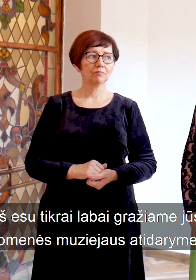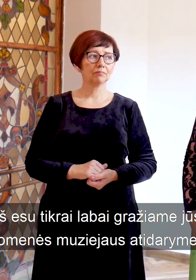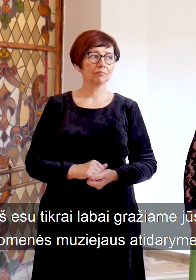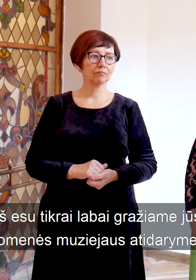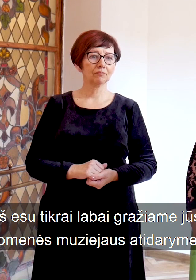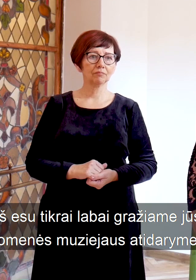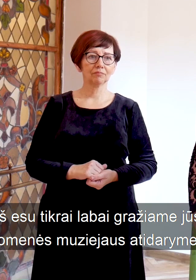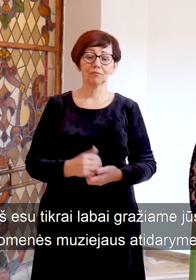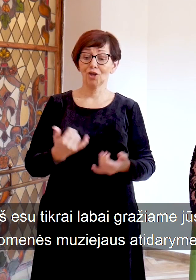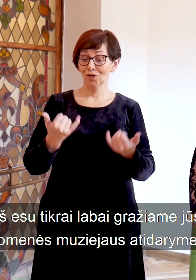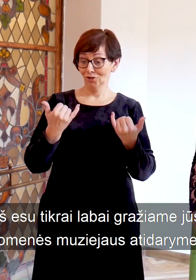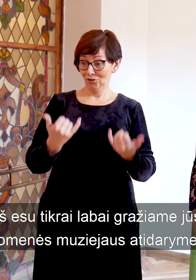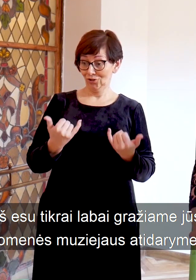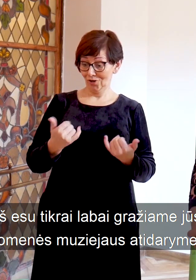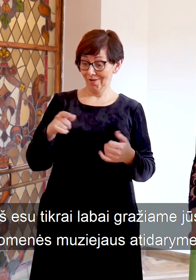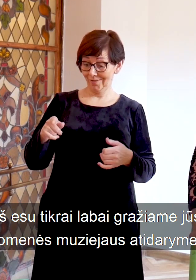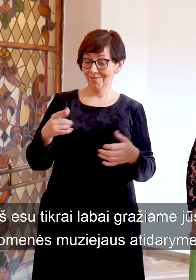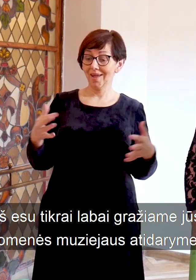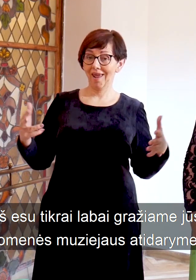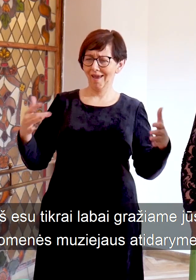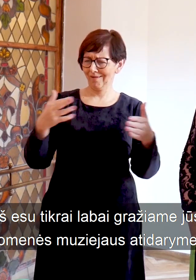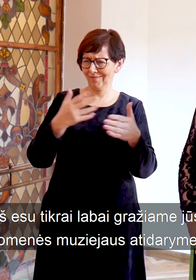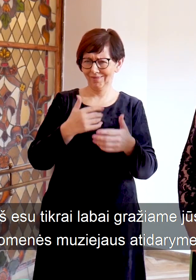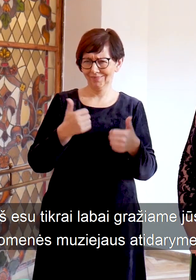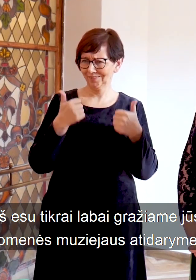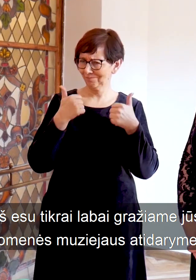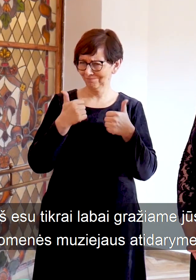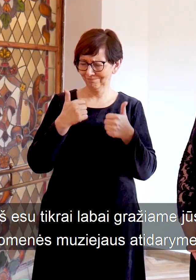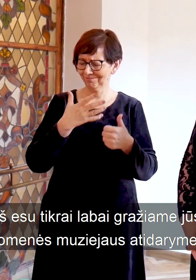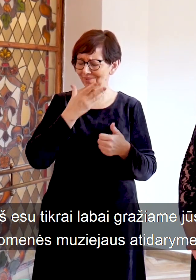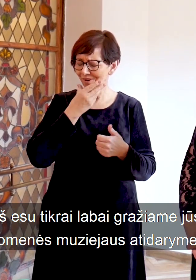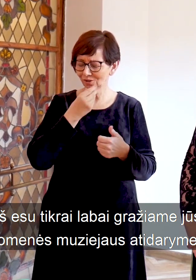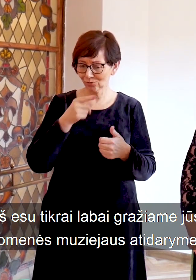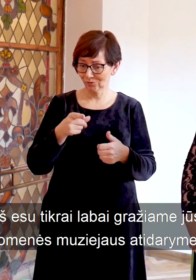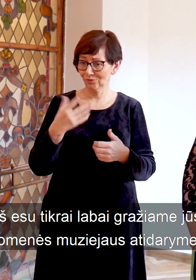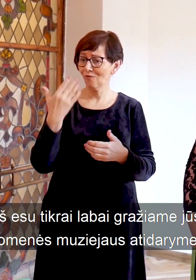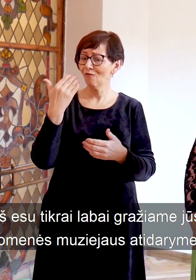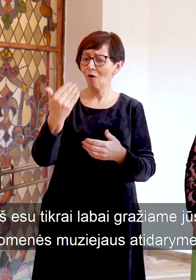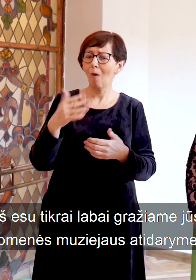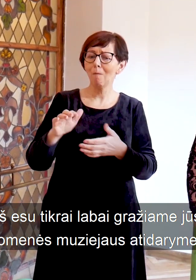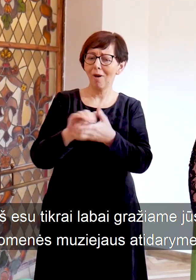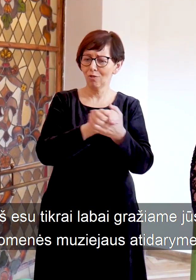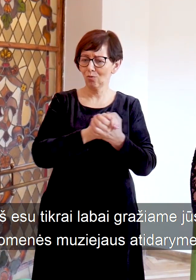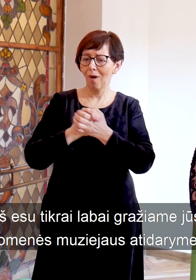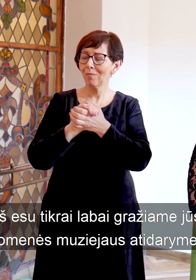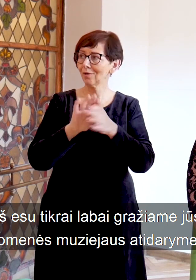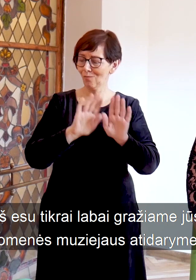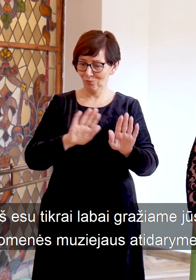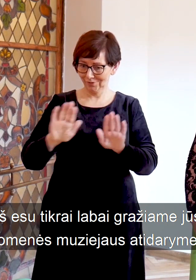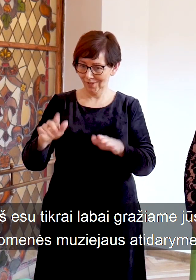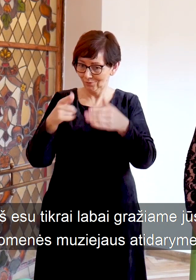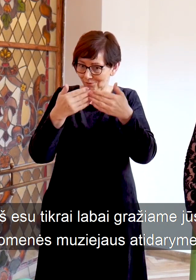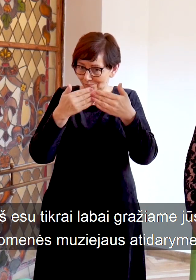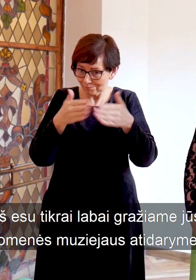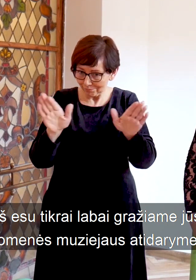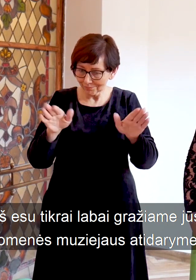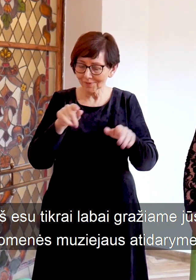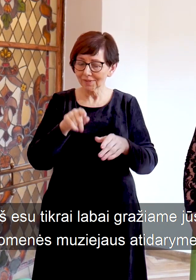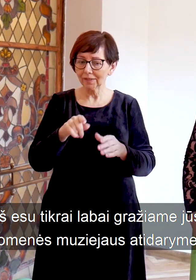Na, šiandien esu tikrai labai gražiam renginyje, tai yra jūsų bendruomenės muziejaus atidarime, kur